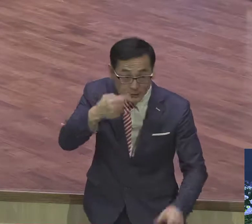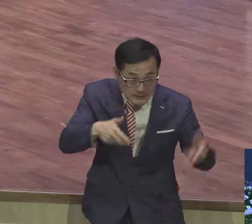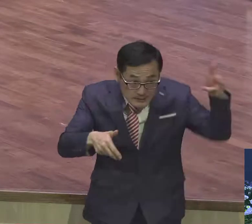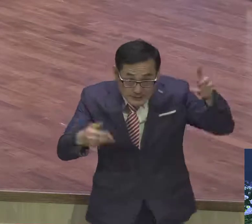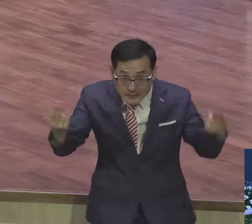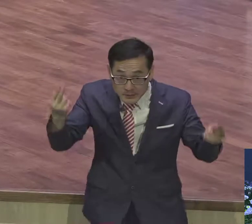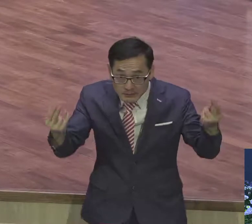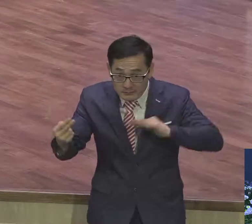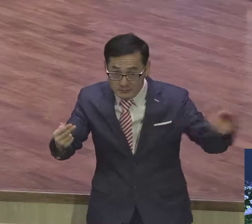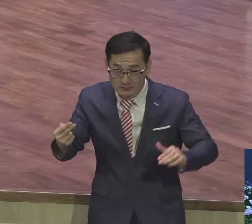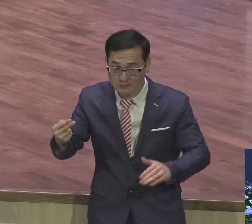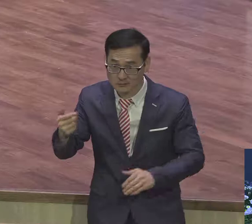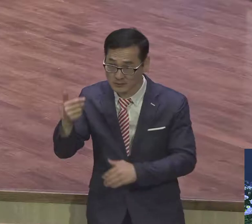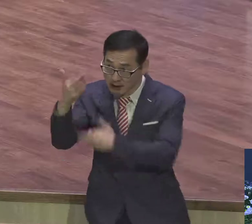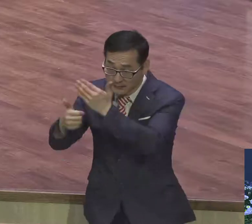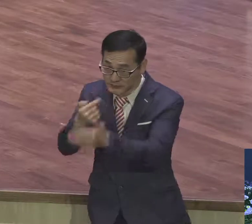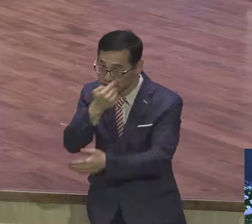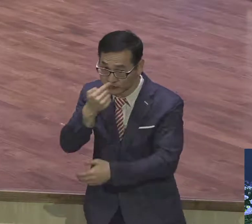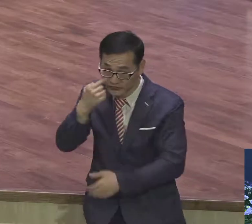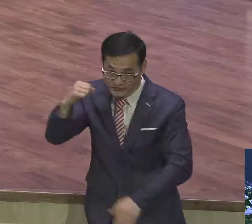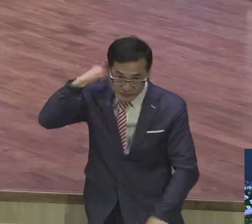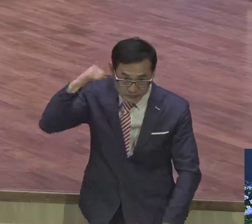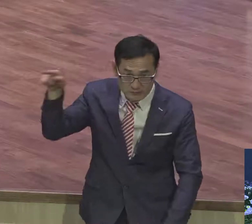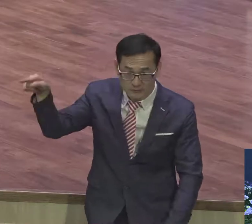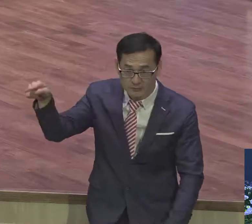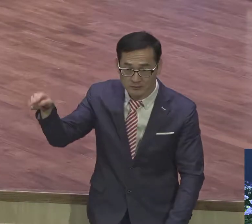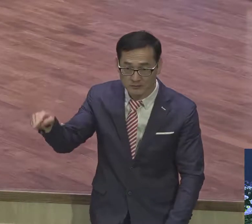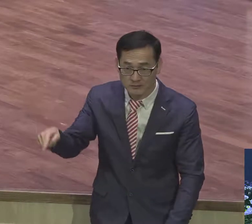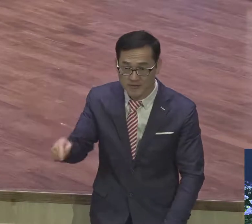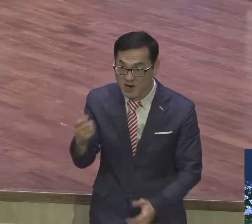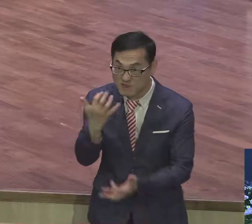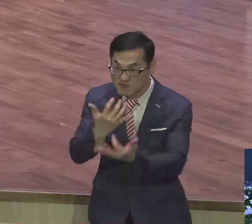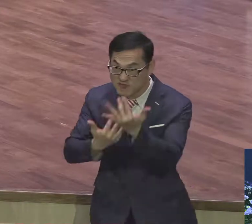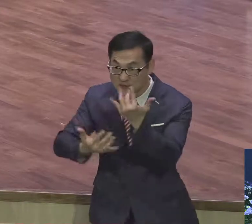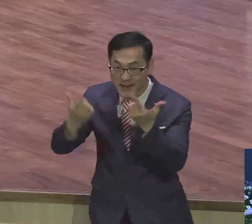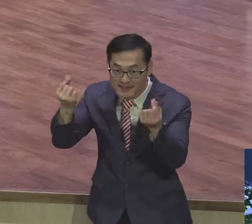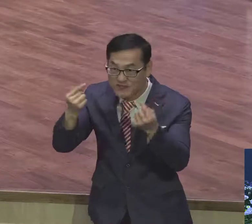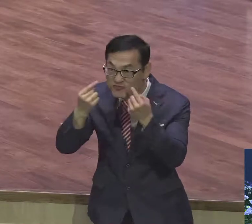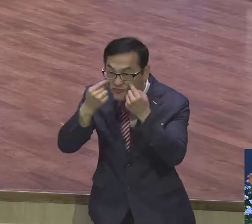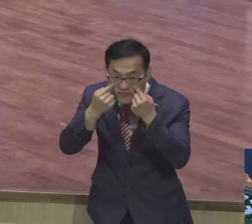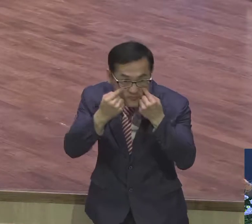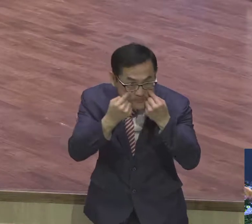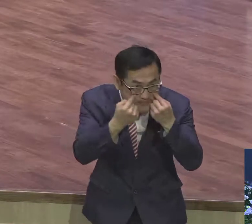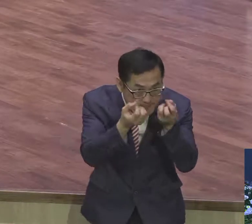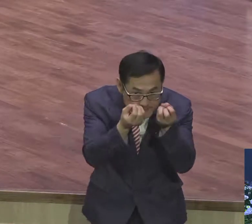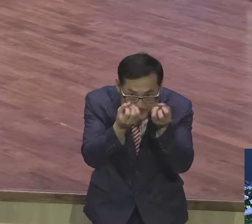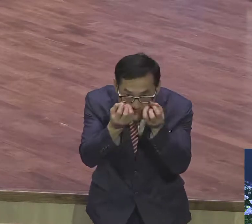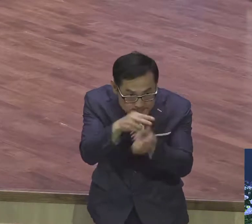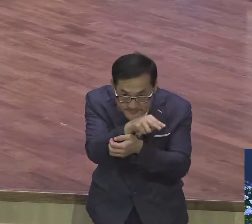성경 뭐라 그랬죠? 불꽃 같은 눈동자로 그랬어요. 다 찍고 있어요.